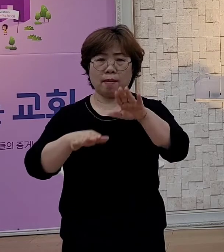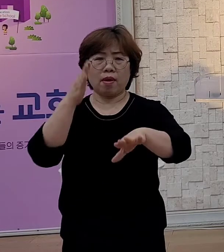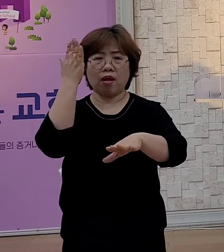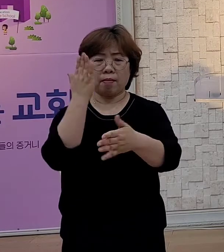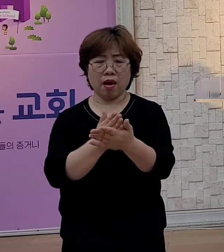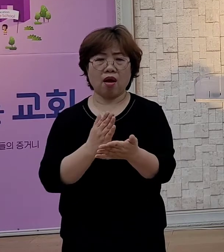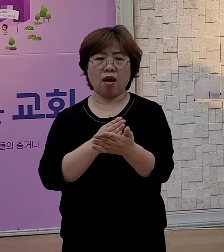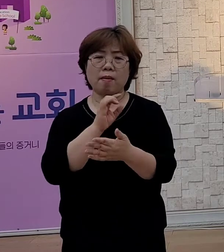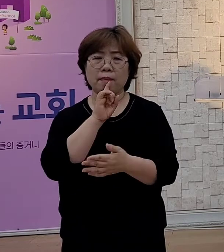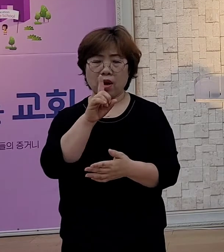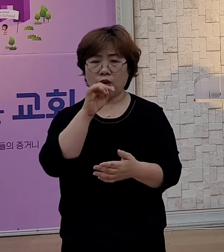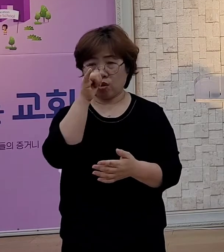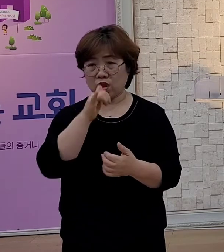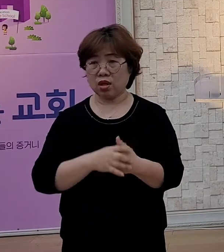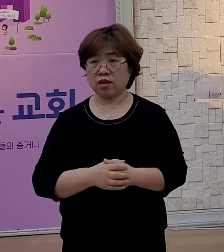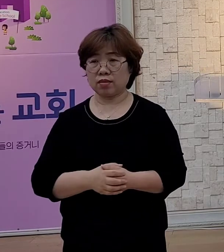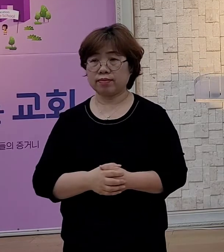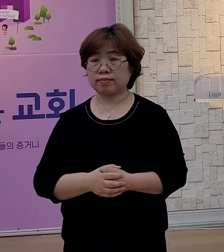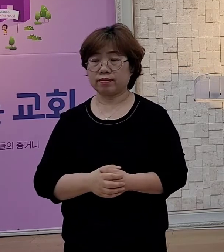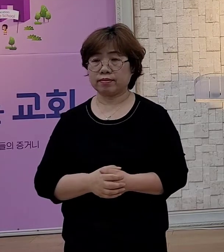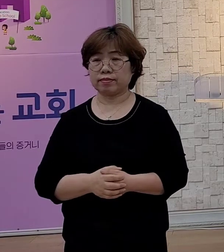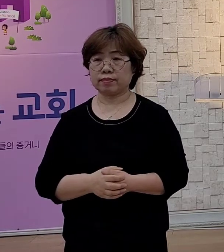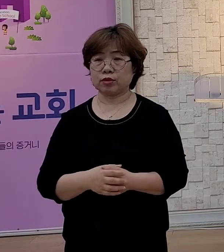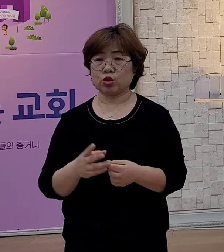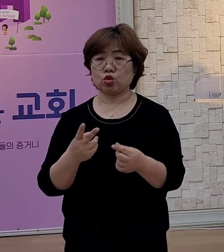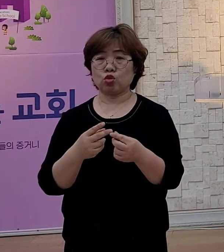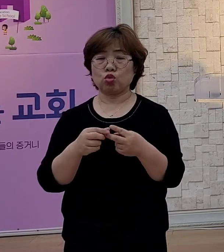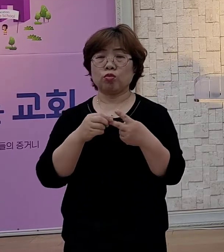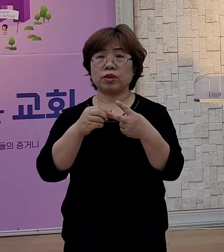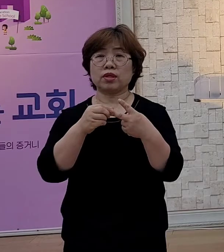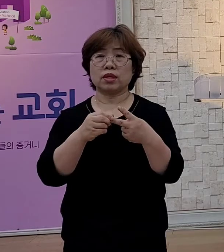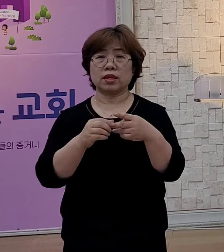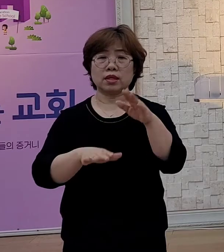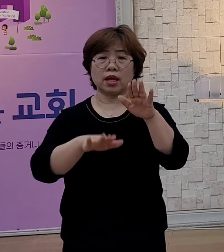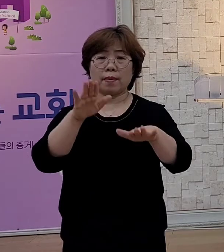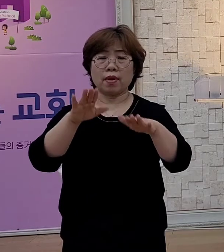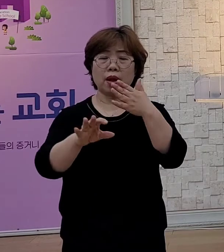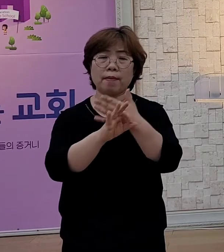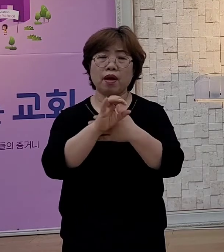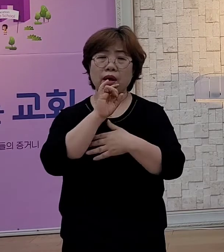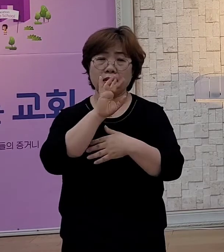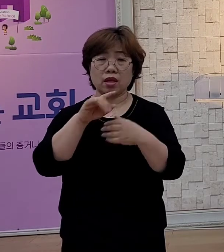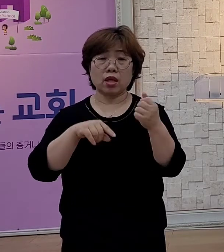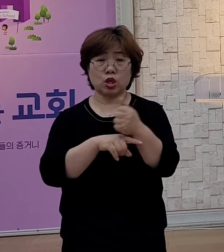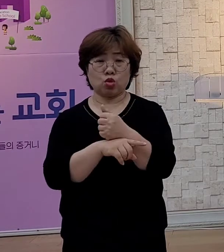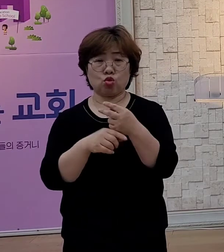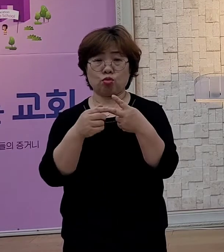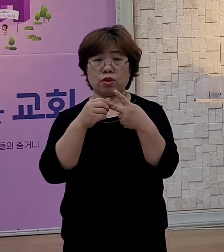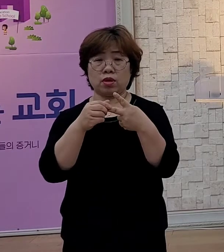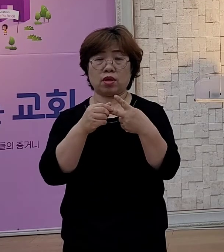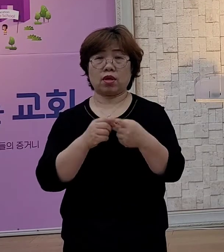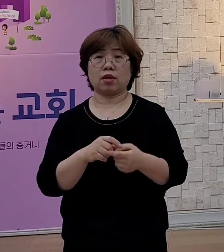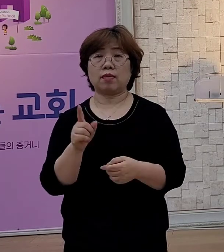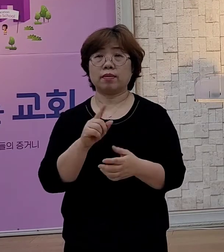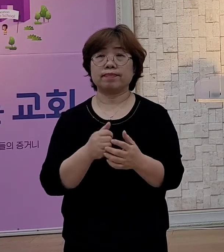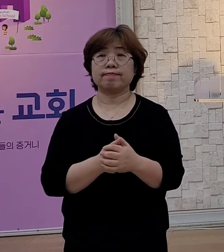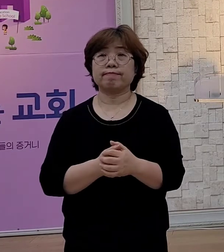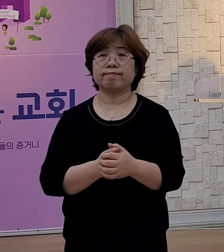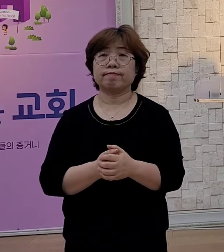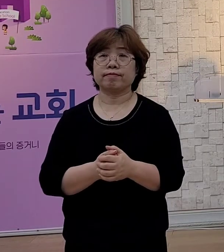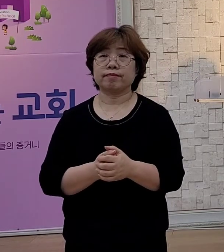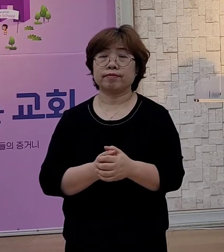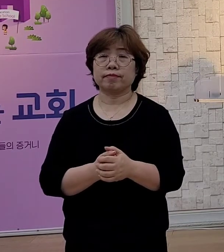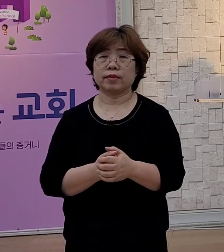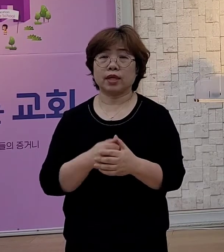된다라는 것을 이 5절에서 말씀합니다. 두 번째로요, 왜 차별해서는 안 되느냐. 그럼 8절에 보시면 나오는데, 두 번째